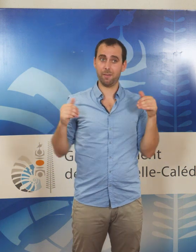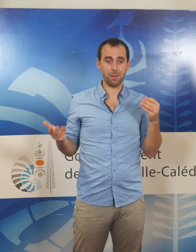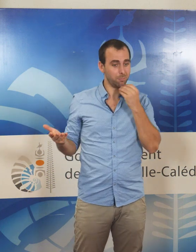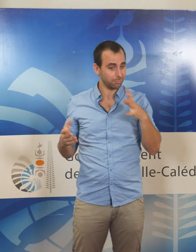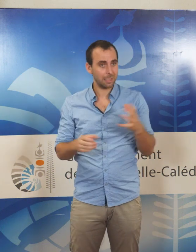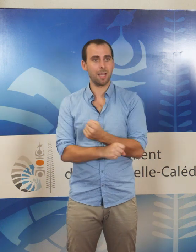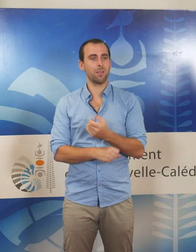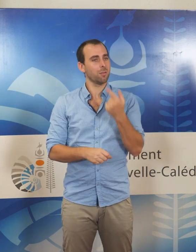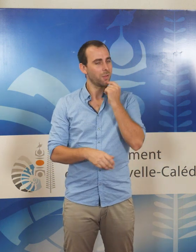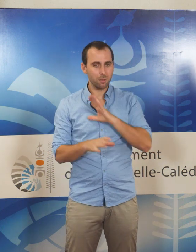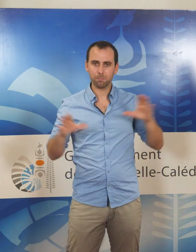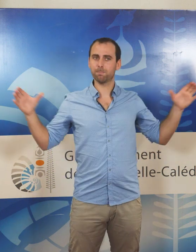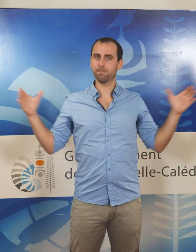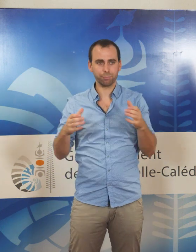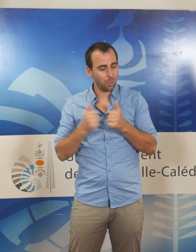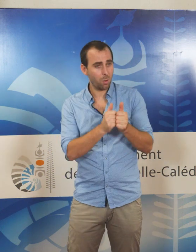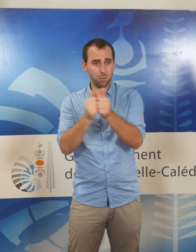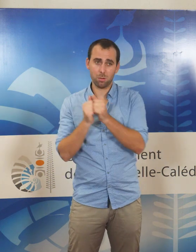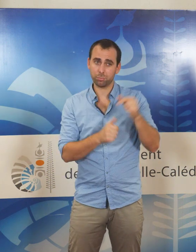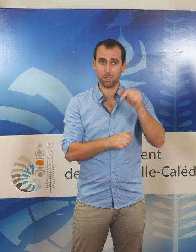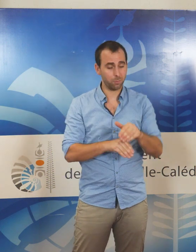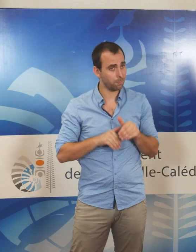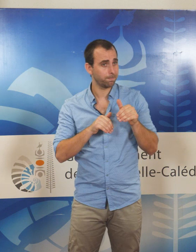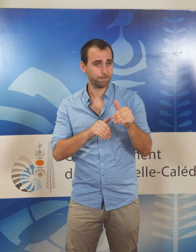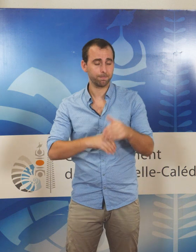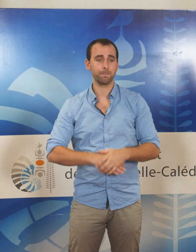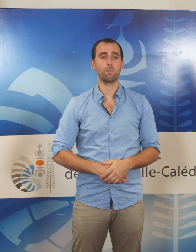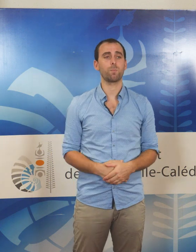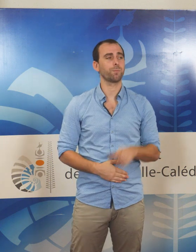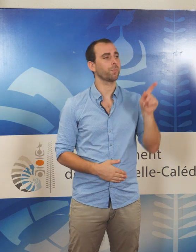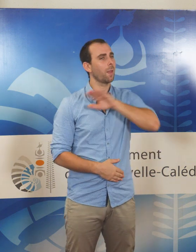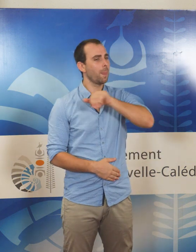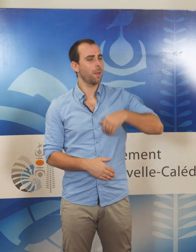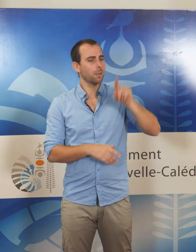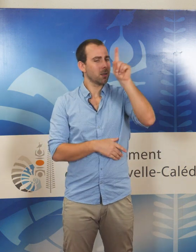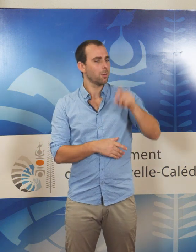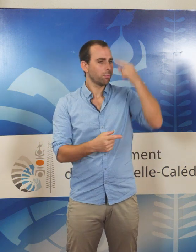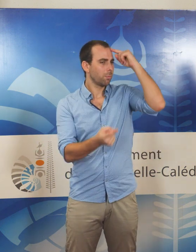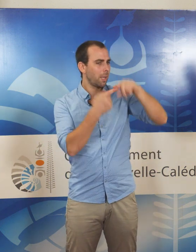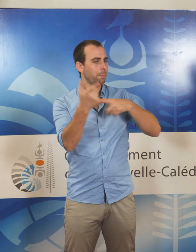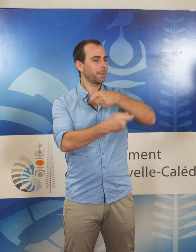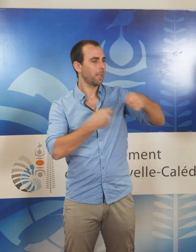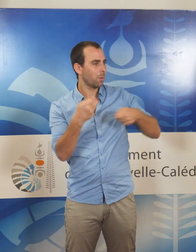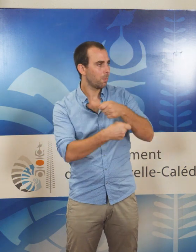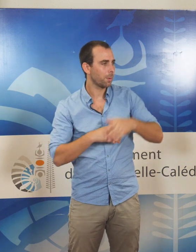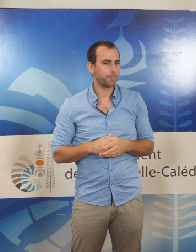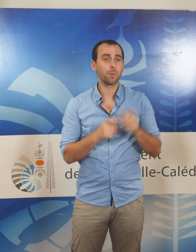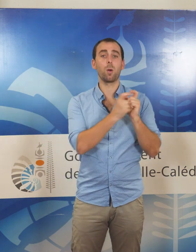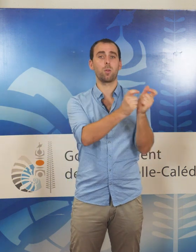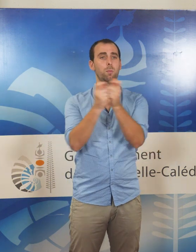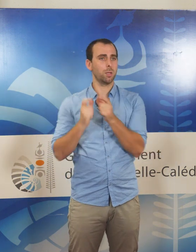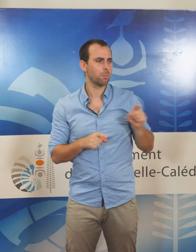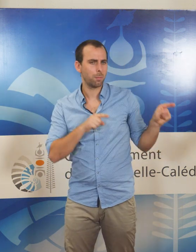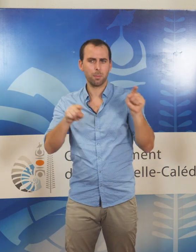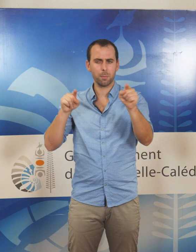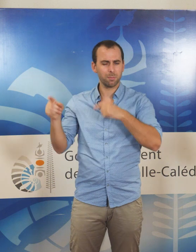place où on est. Dernière question, une question économique cette fois-ci. Beaucoup d'entreprises justement se